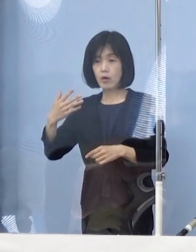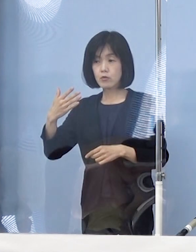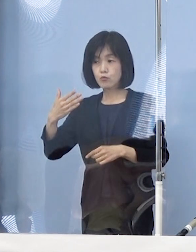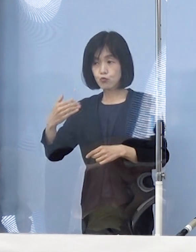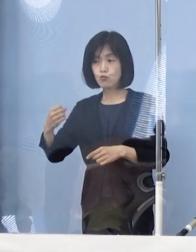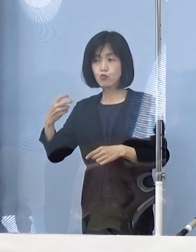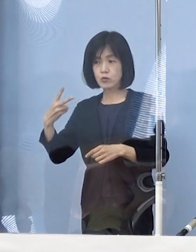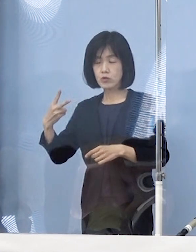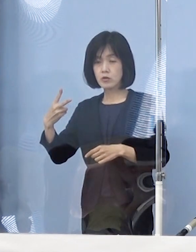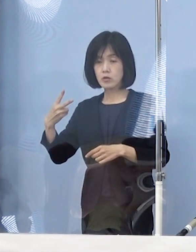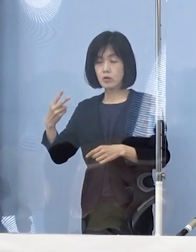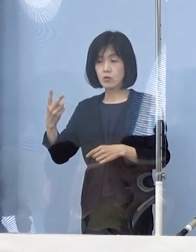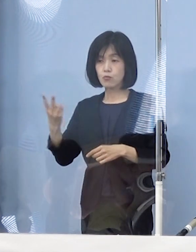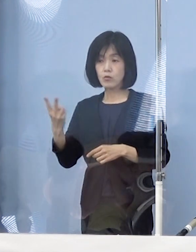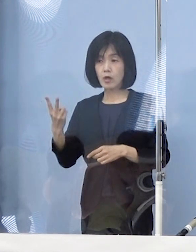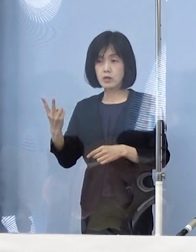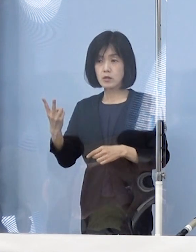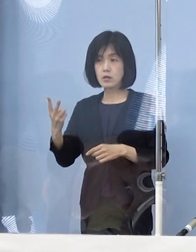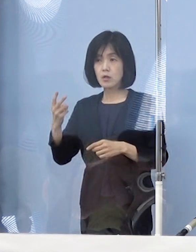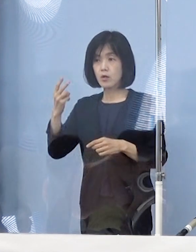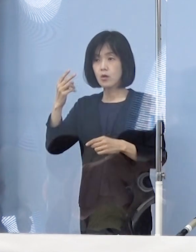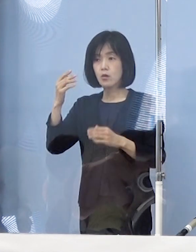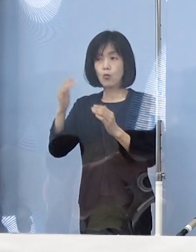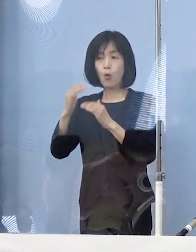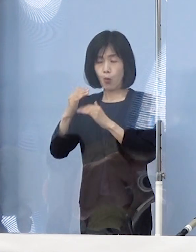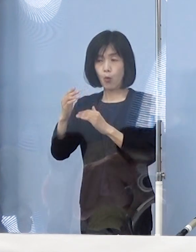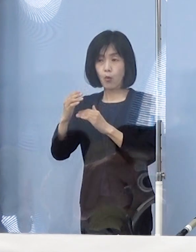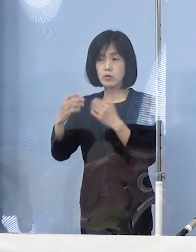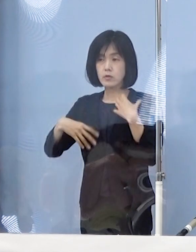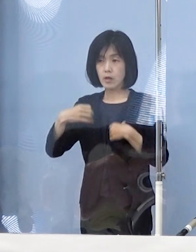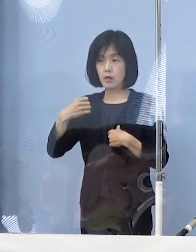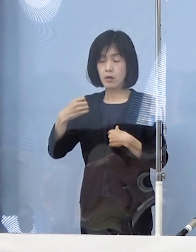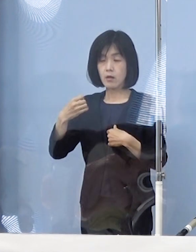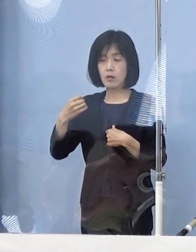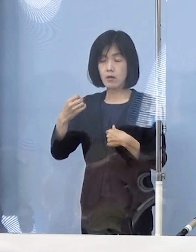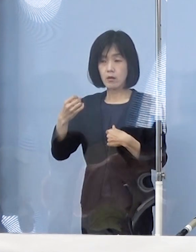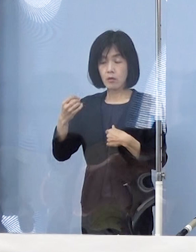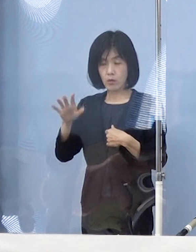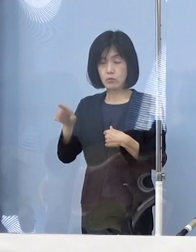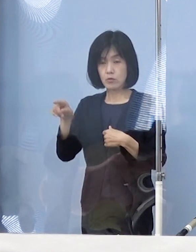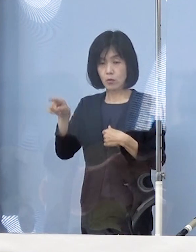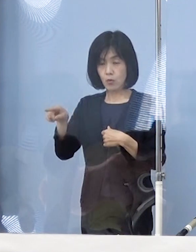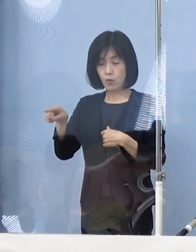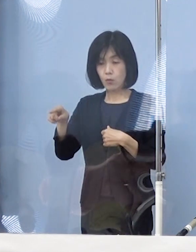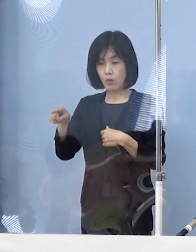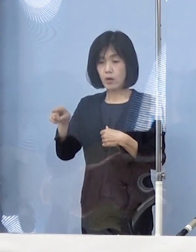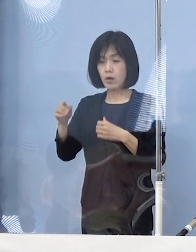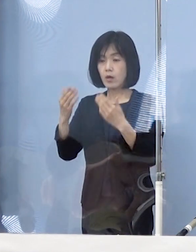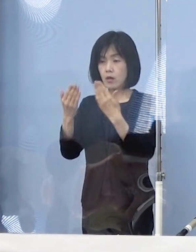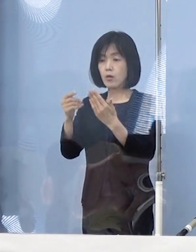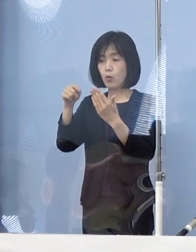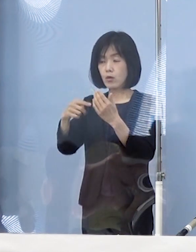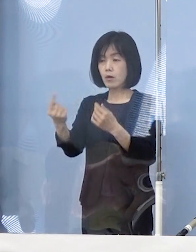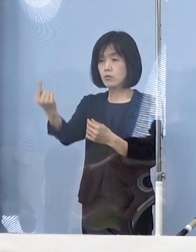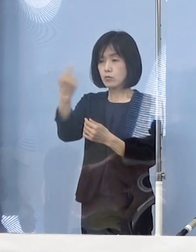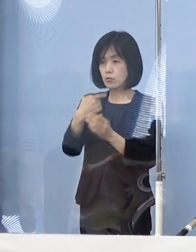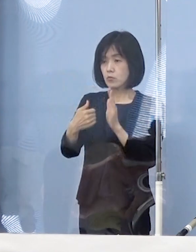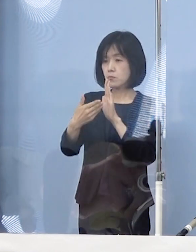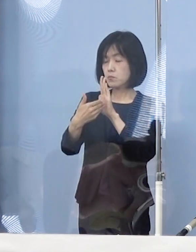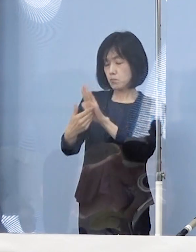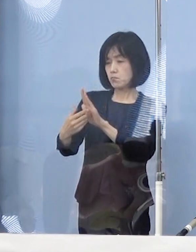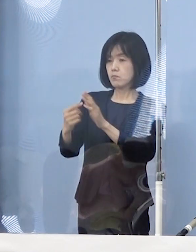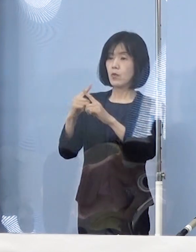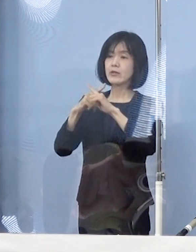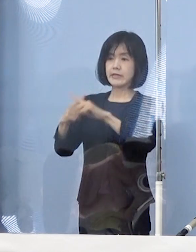例目お二人の登校の方、こちらについては、立ち入り禁止ということになっております